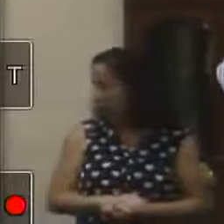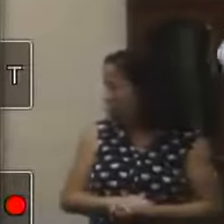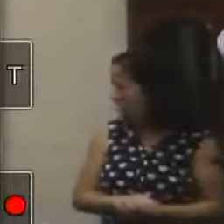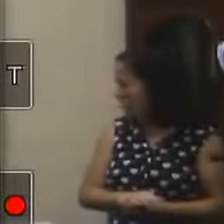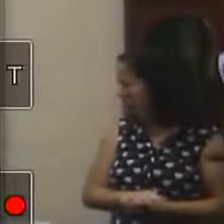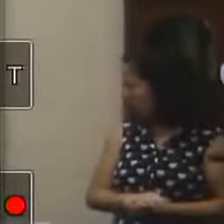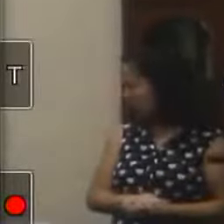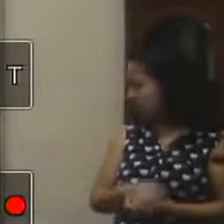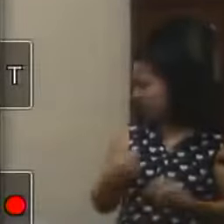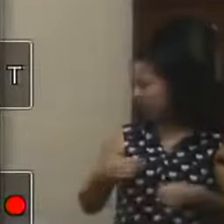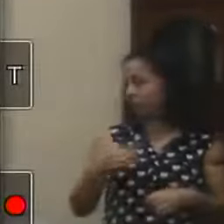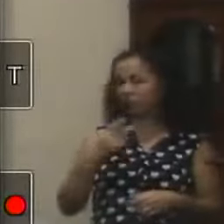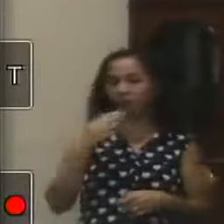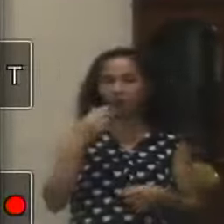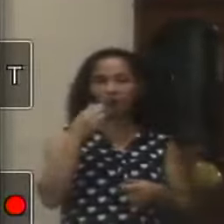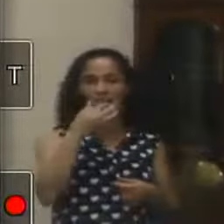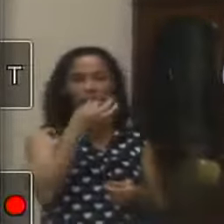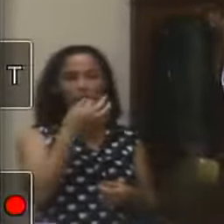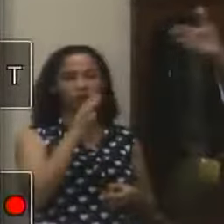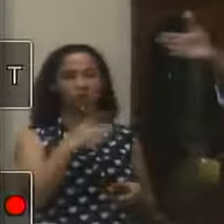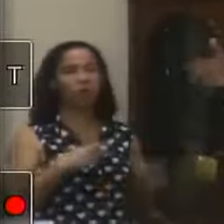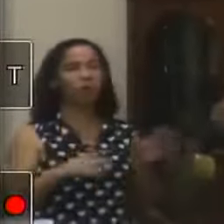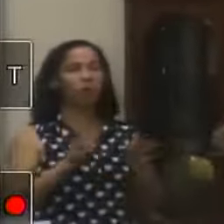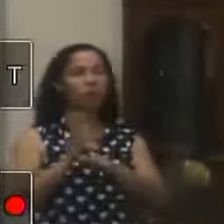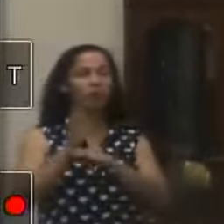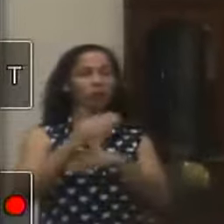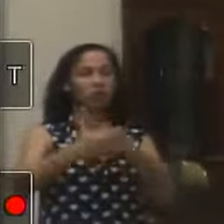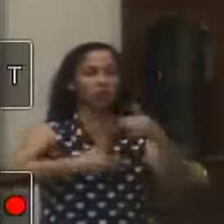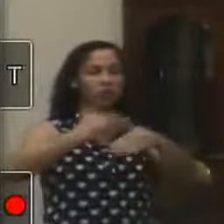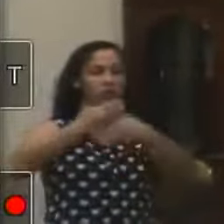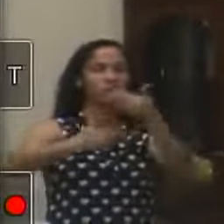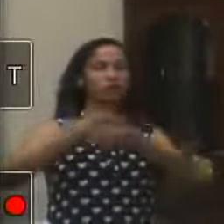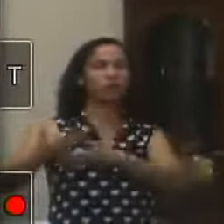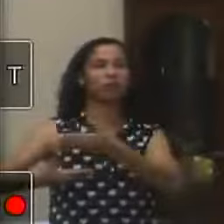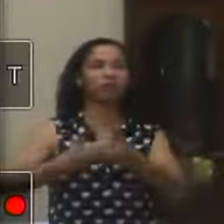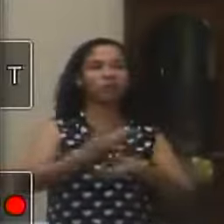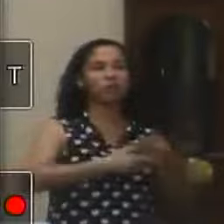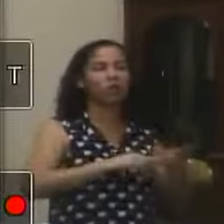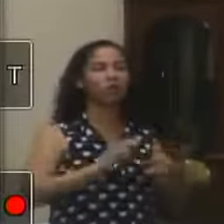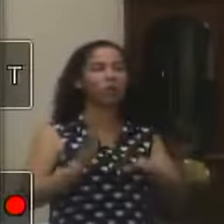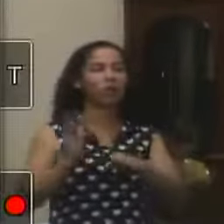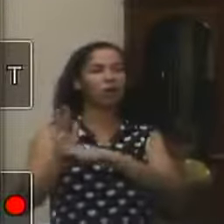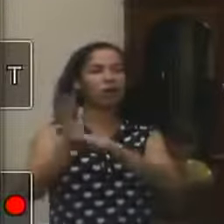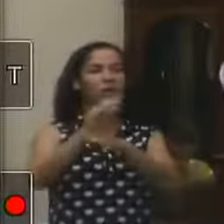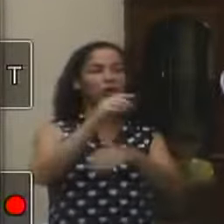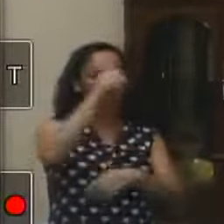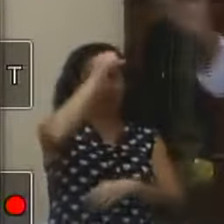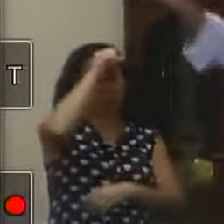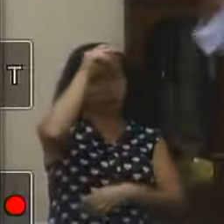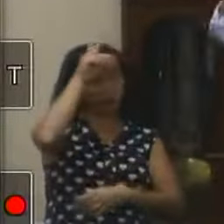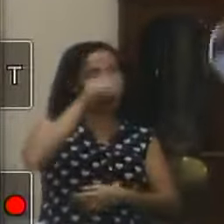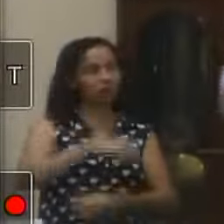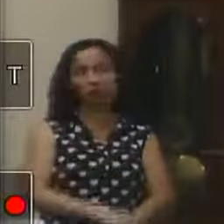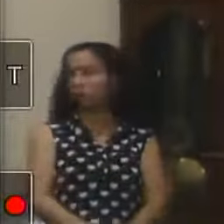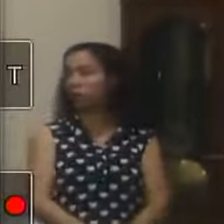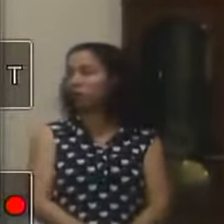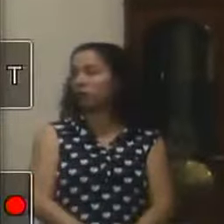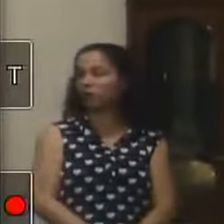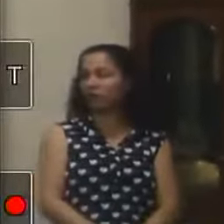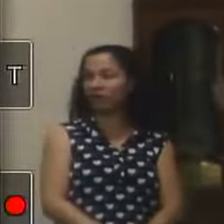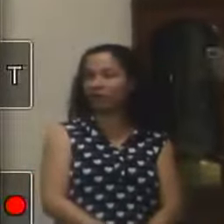observação construtiva. Então é importante que a Câmara, unida com o Executivo, passe a pensar nisso. O vereador Silvio chegou.